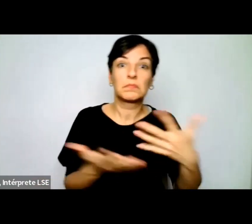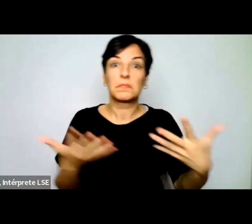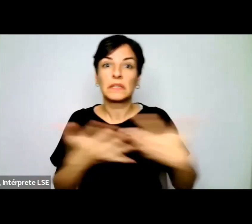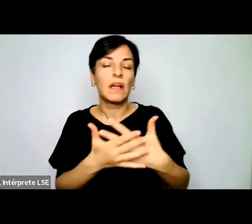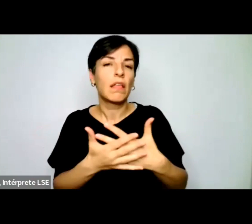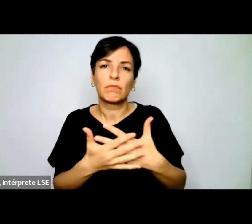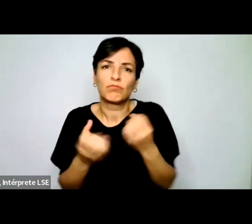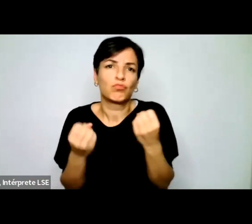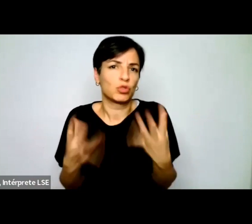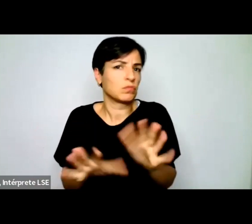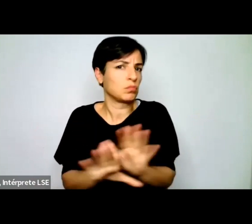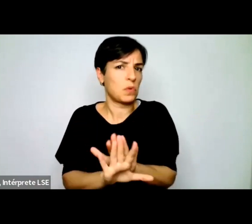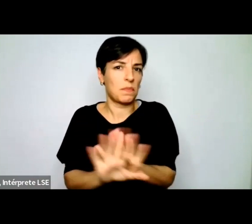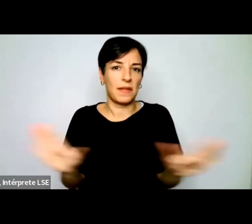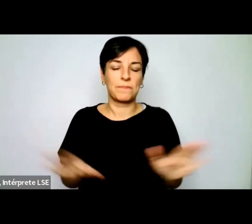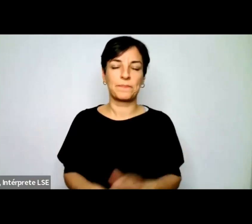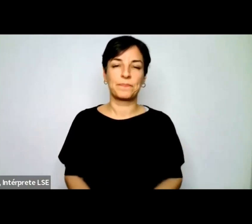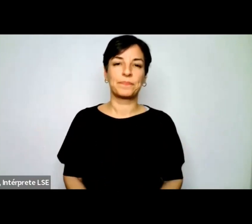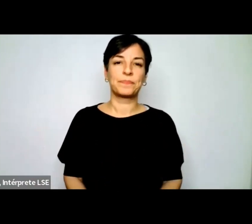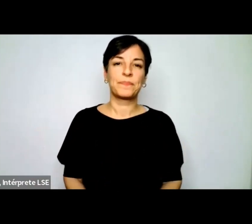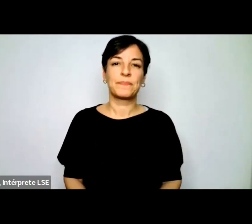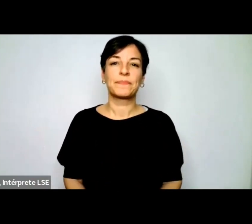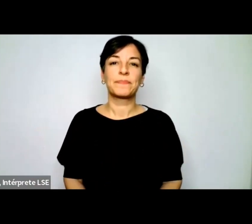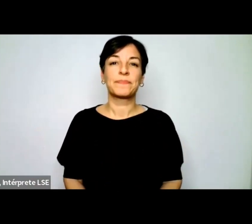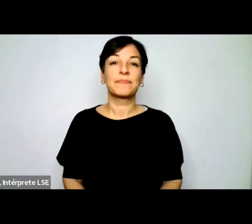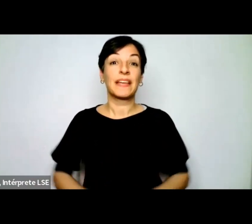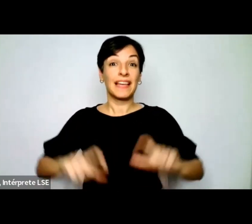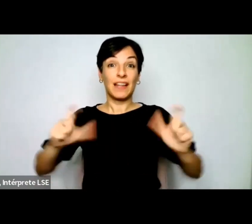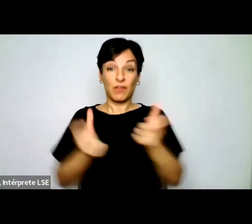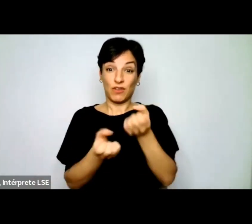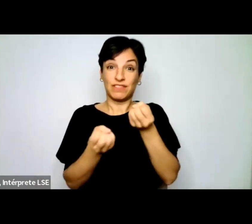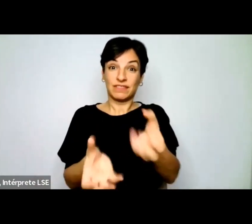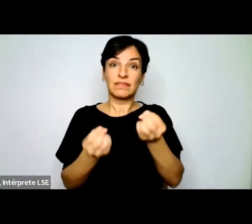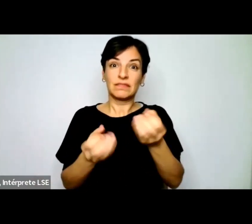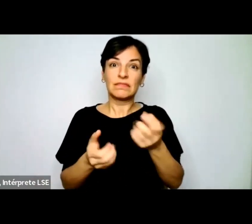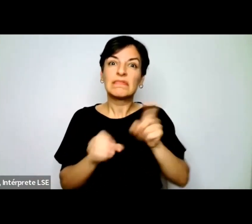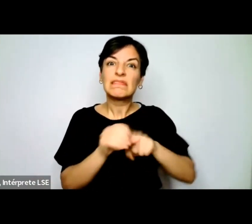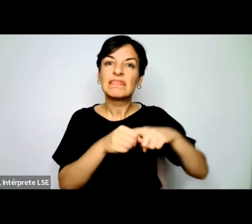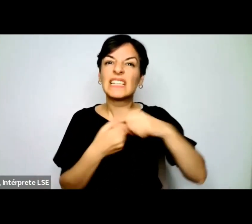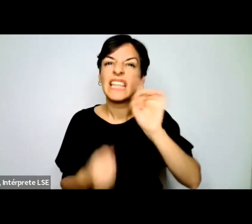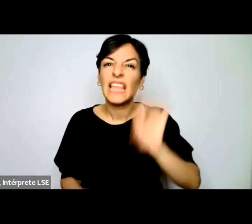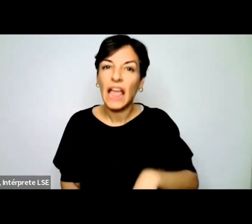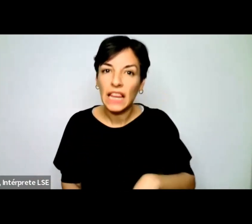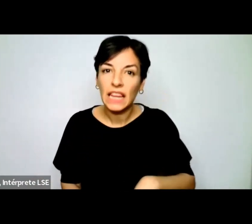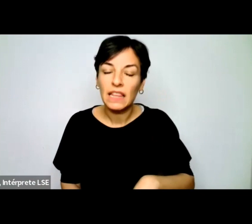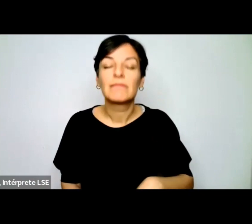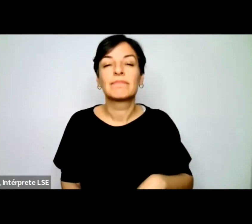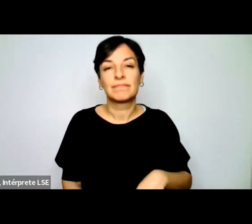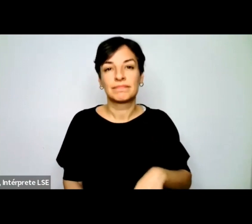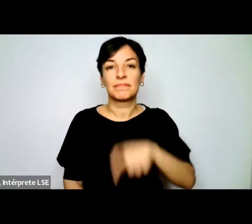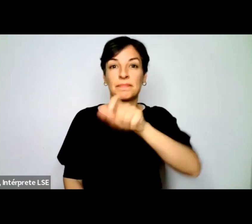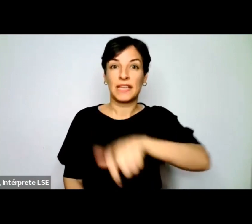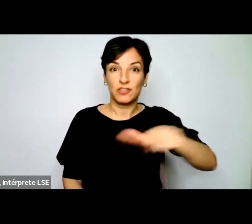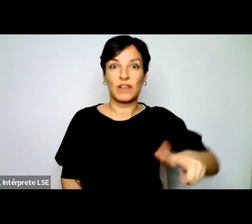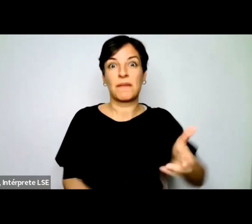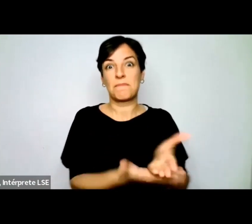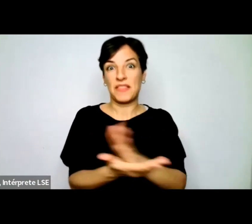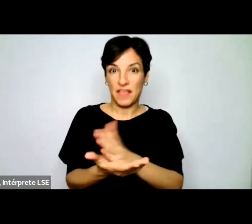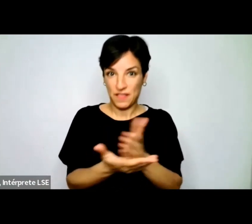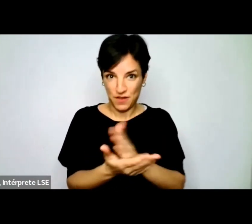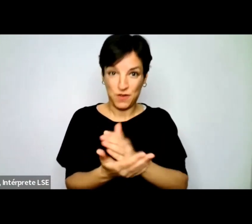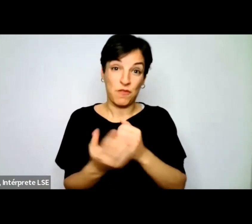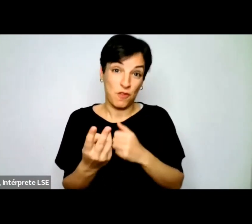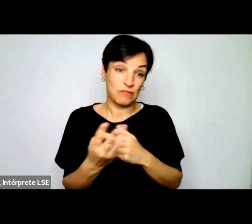A esta sesión informativa, ¿quién va a acudir? Pues van a acudir las partes interesadas en la mediación, la